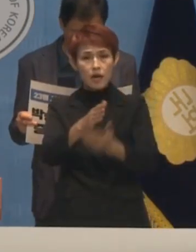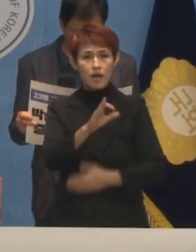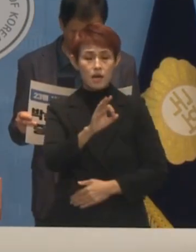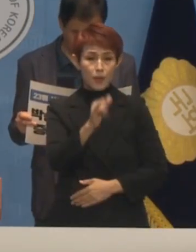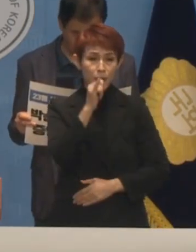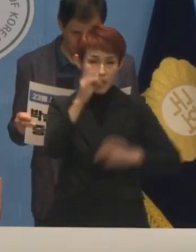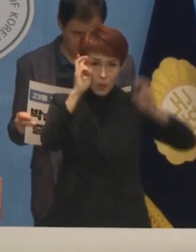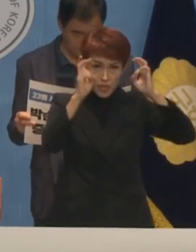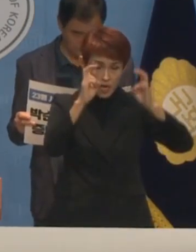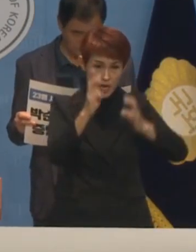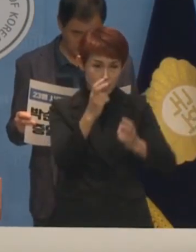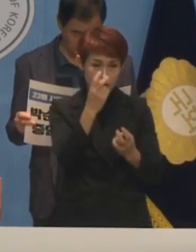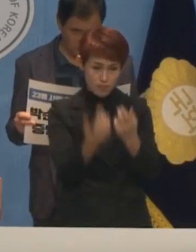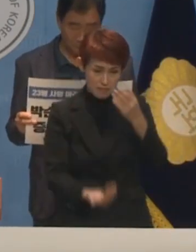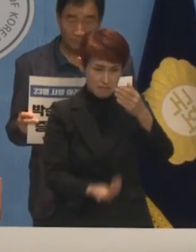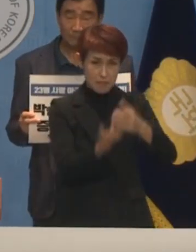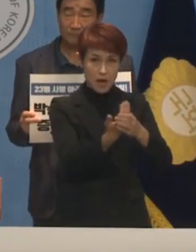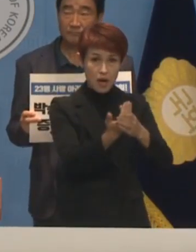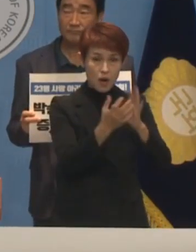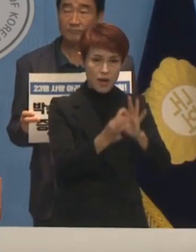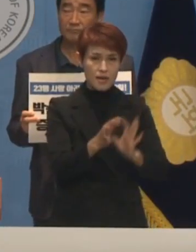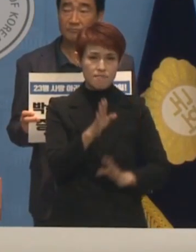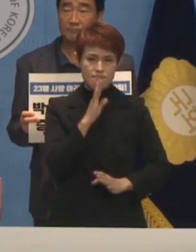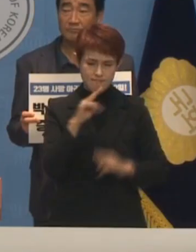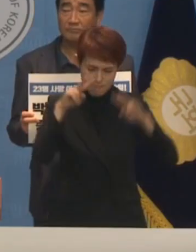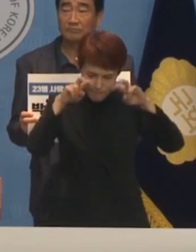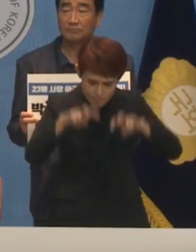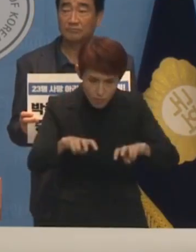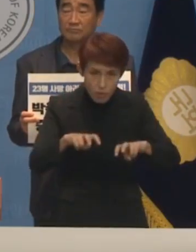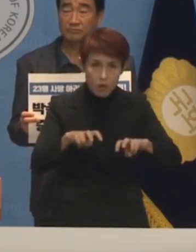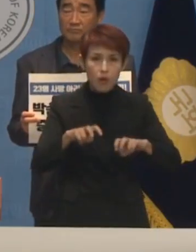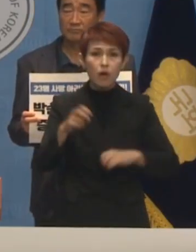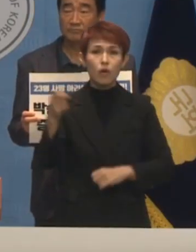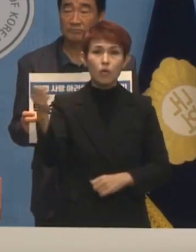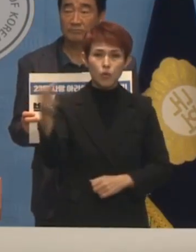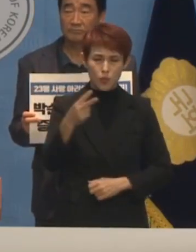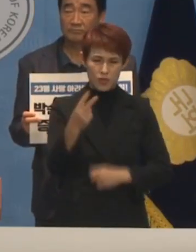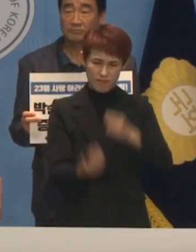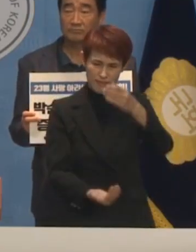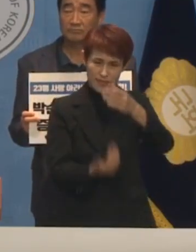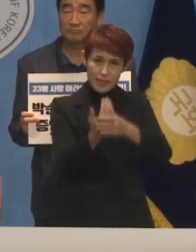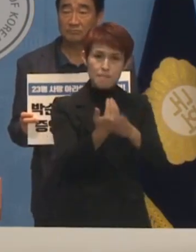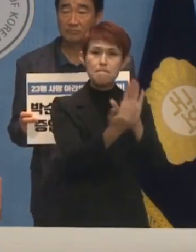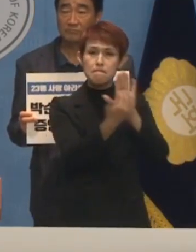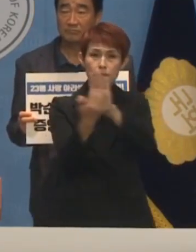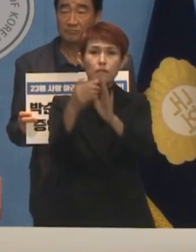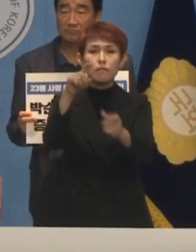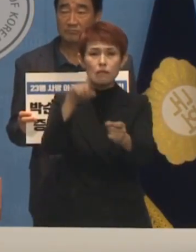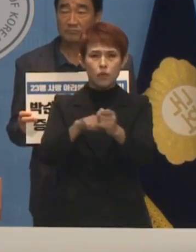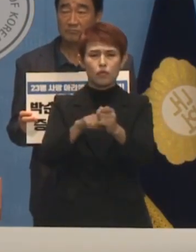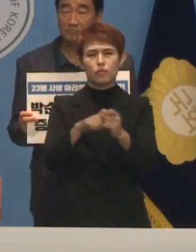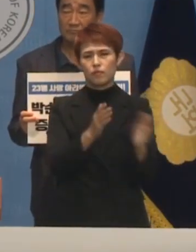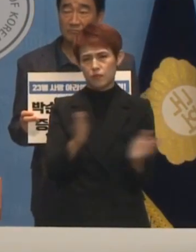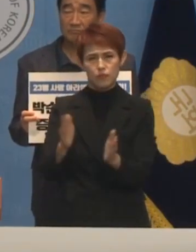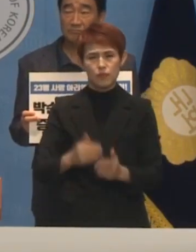참사의 진상규명과 더불어서 제대로 된 재발방지 대책을 마련해서